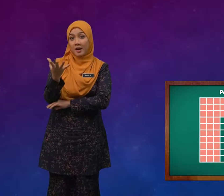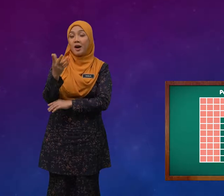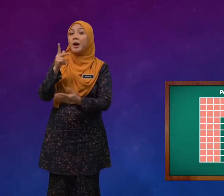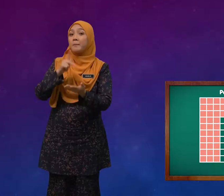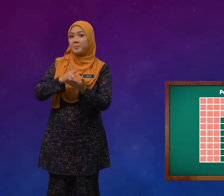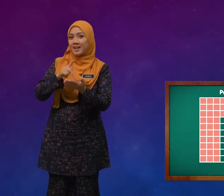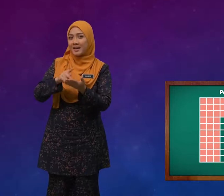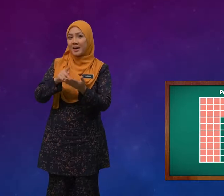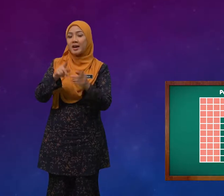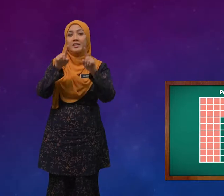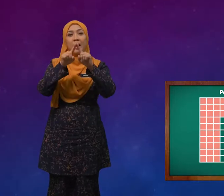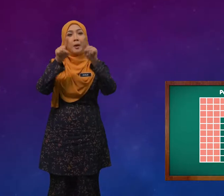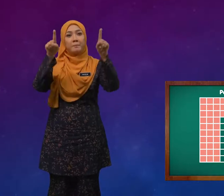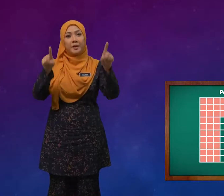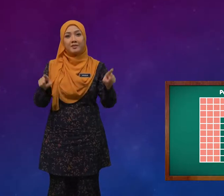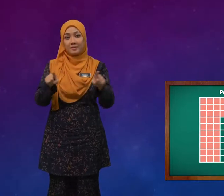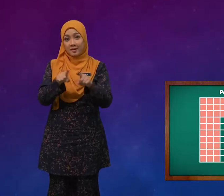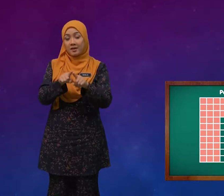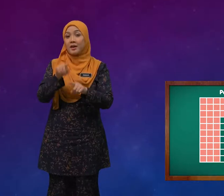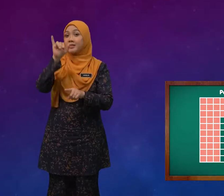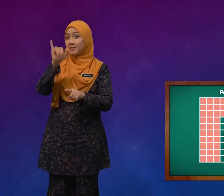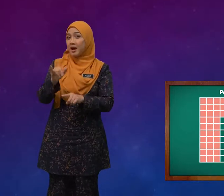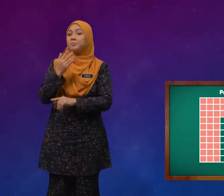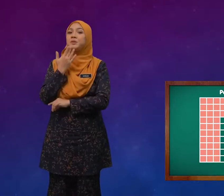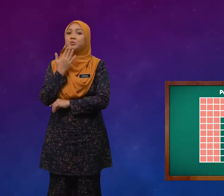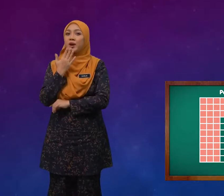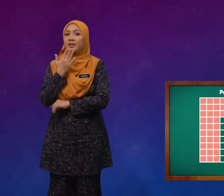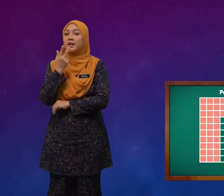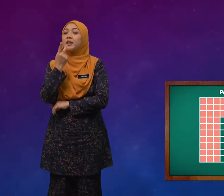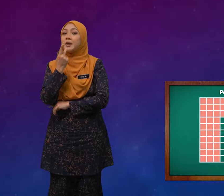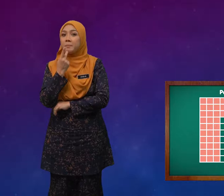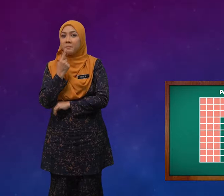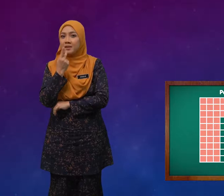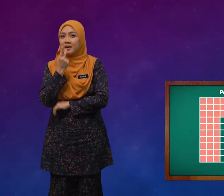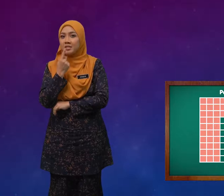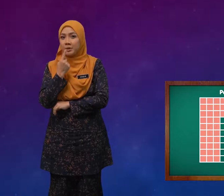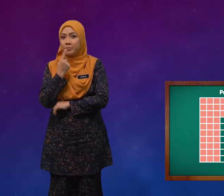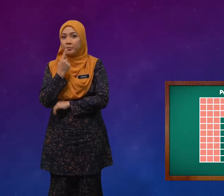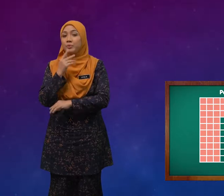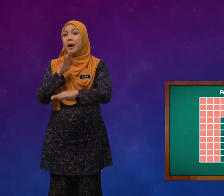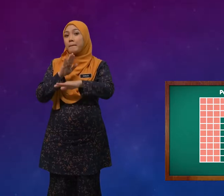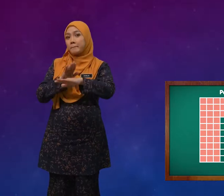Berapakah bilangan petak yang berwarna merah jambu